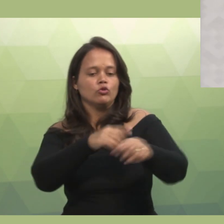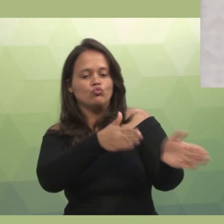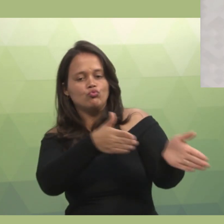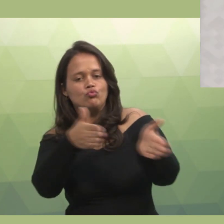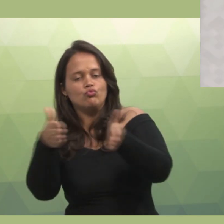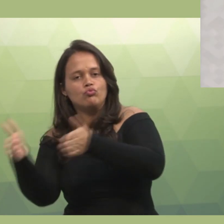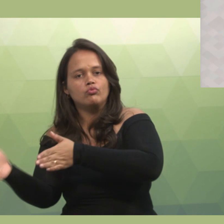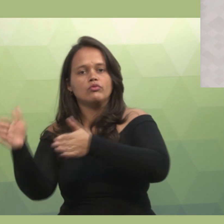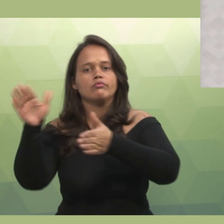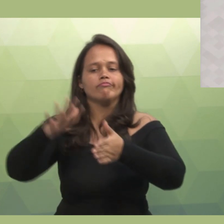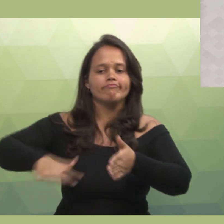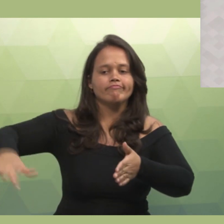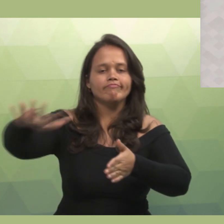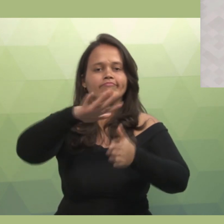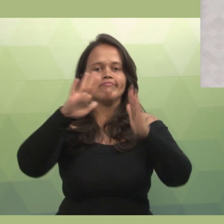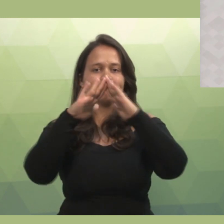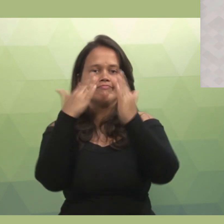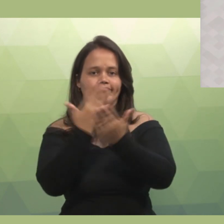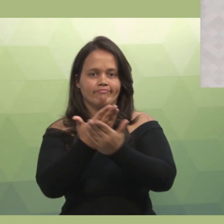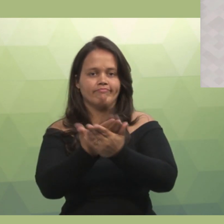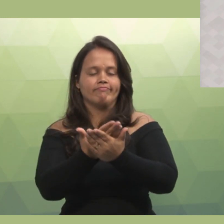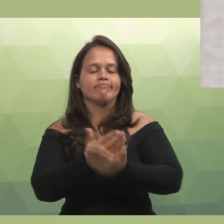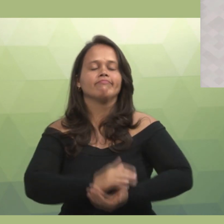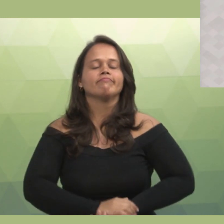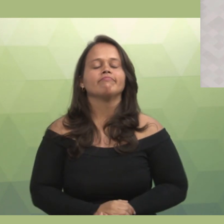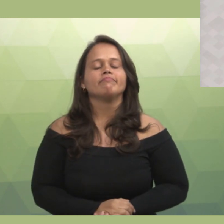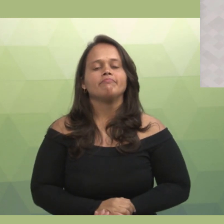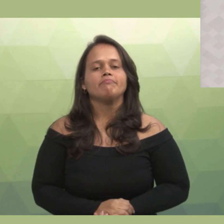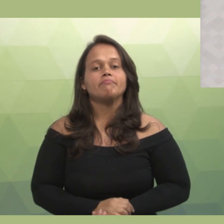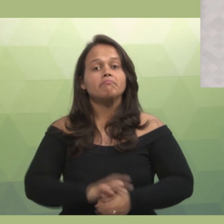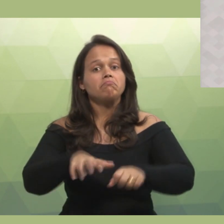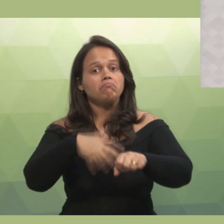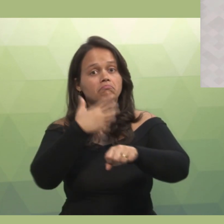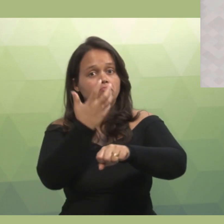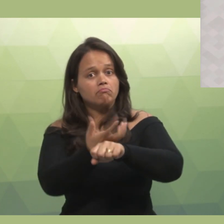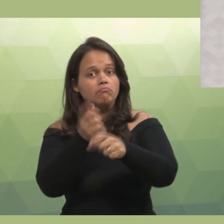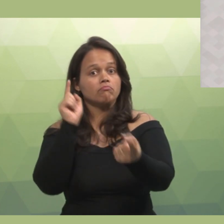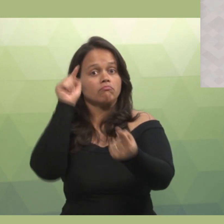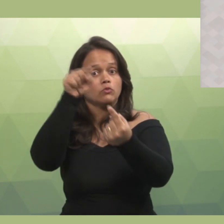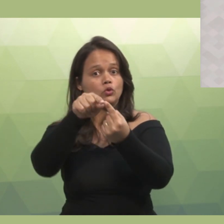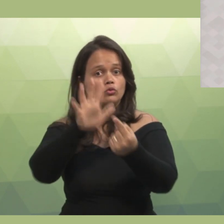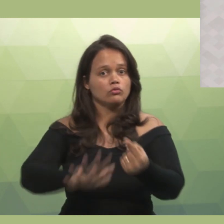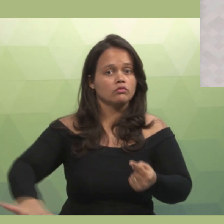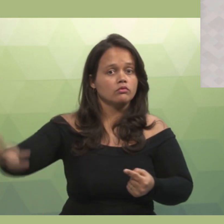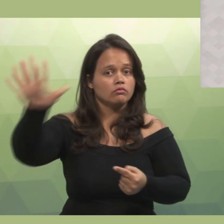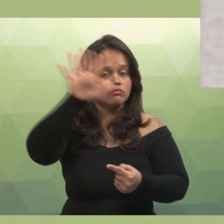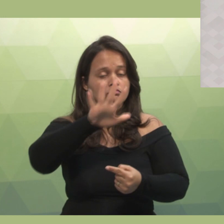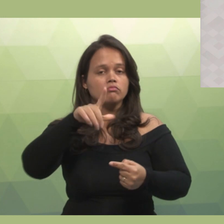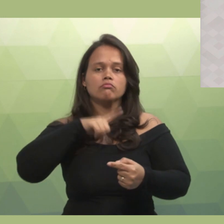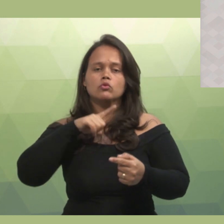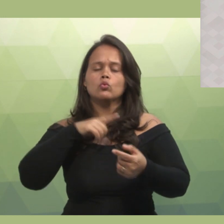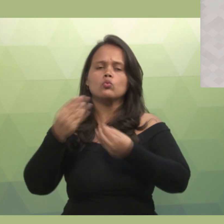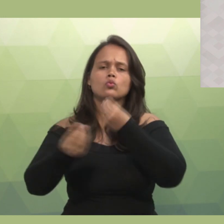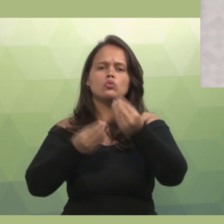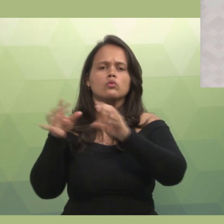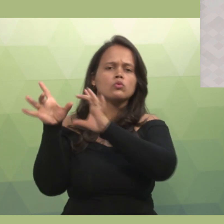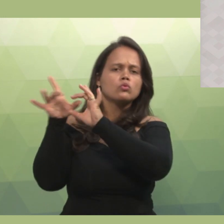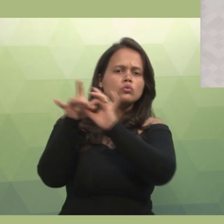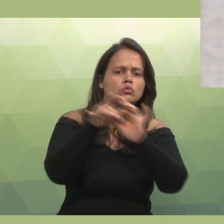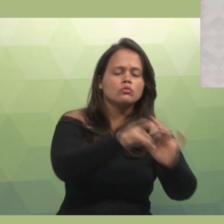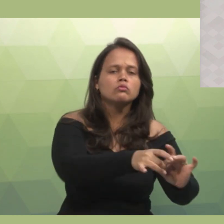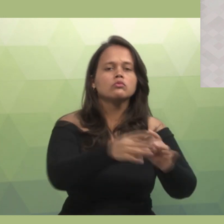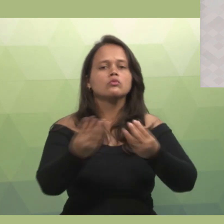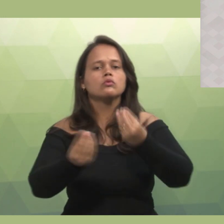tem como objetivo geral contextualizar a evolução do processo de organização e funcionamento da